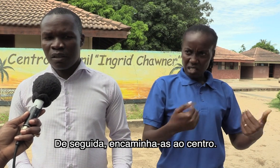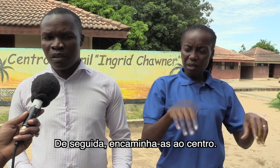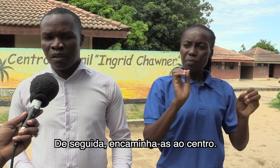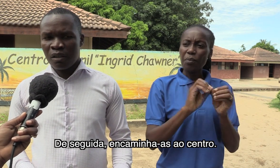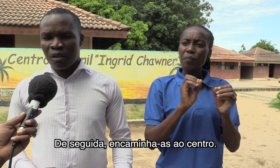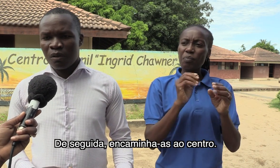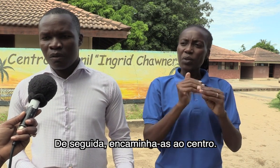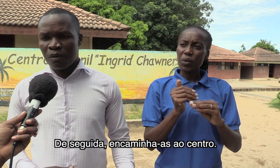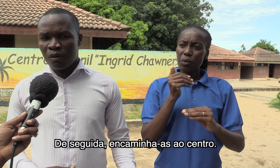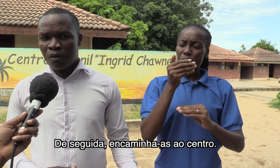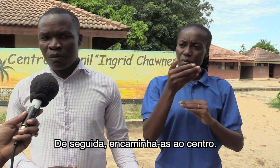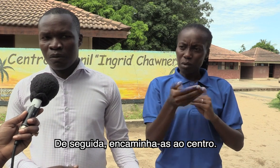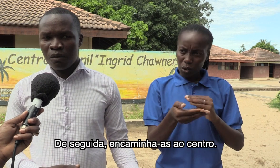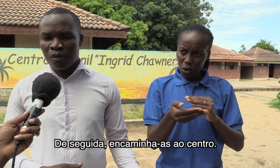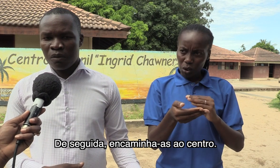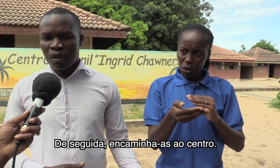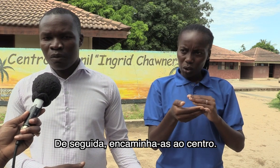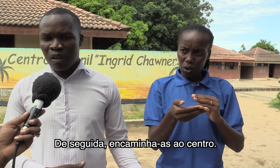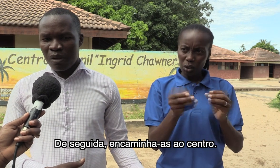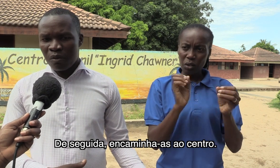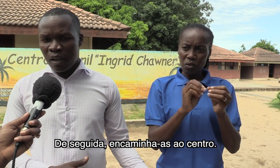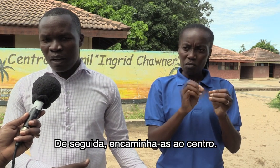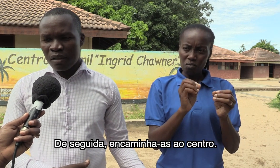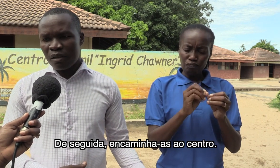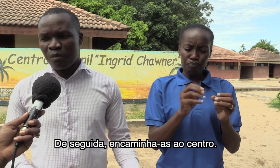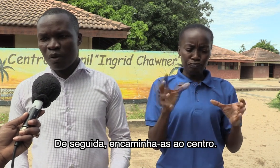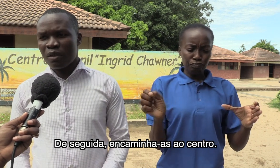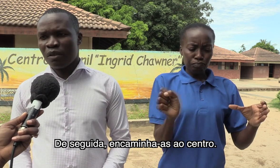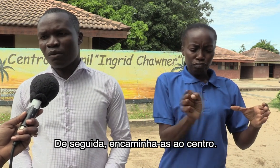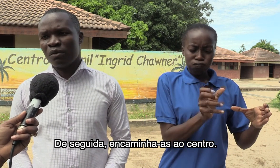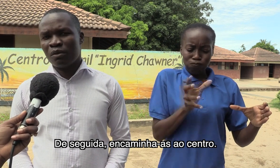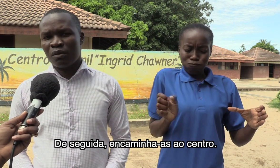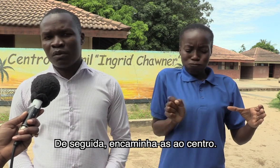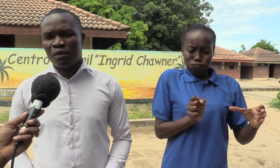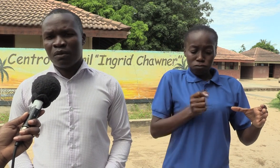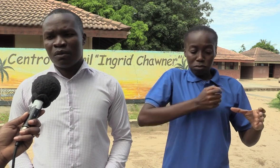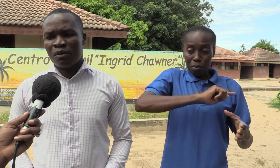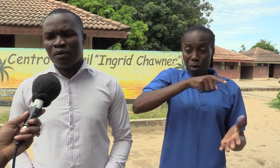o recrutamento delas para o centro.